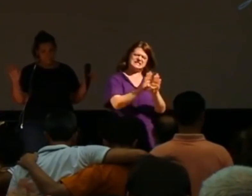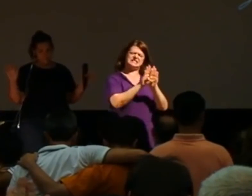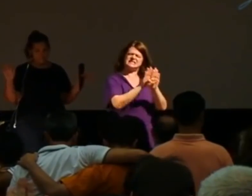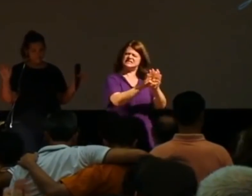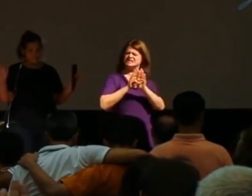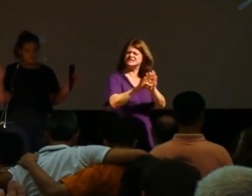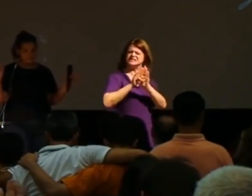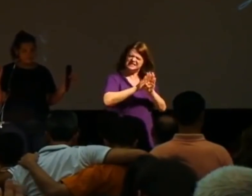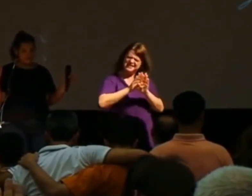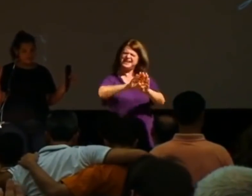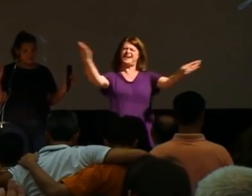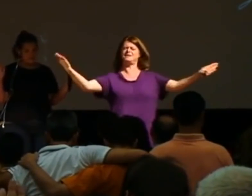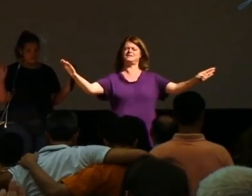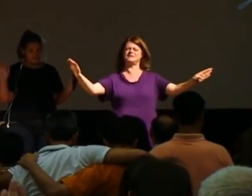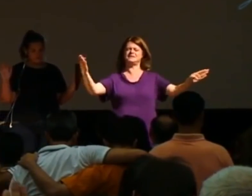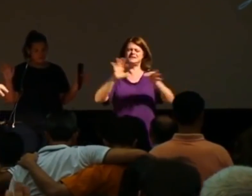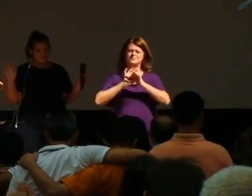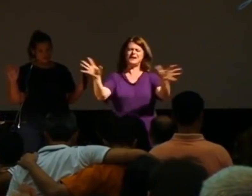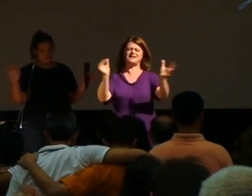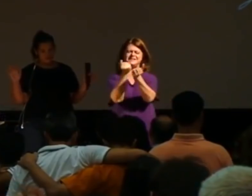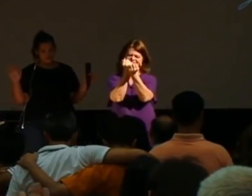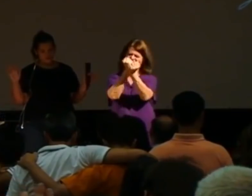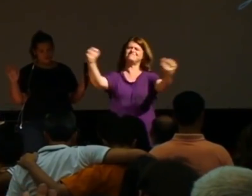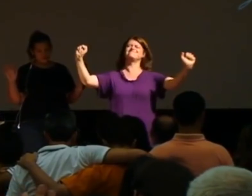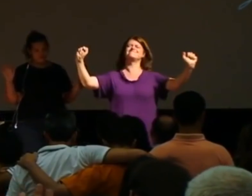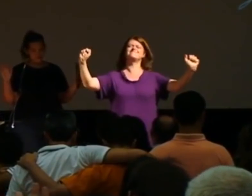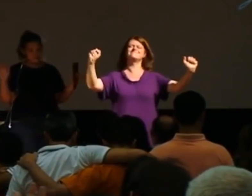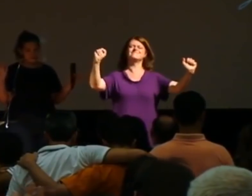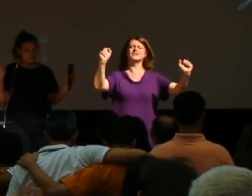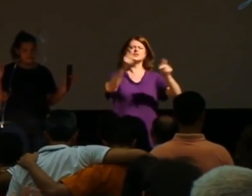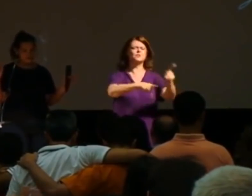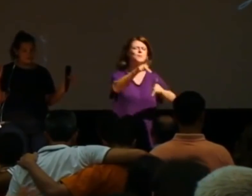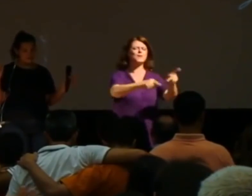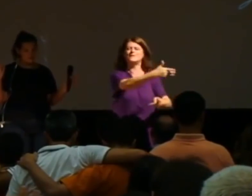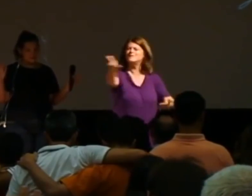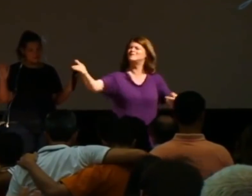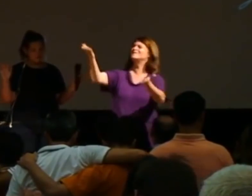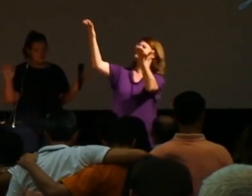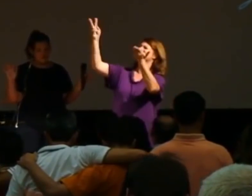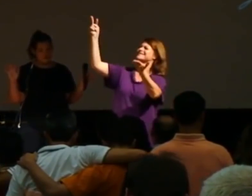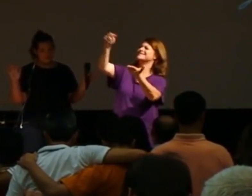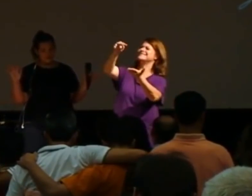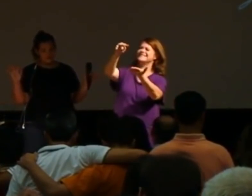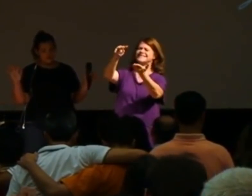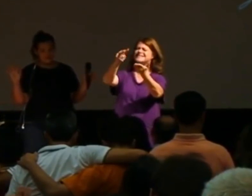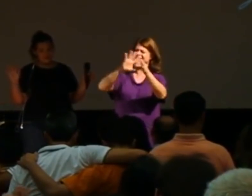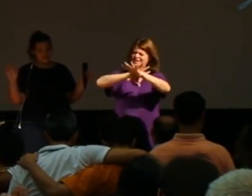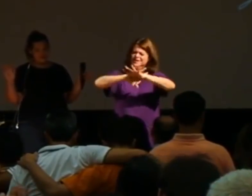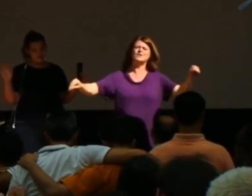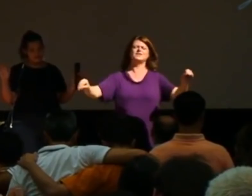de ferro, Senhor Deus. Tira o teu povo de dentro das jaulas emocionais. Tira o teu povo de dentro